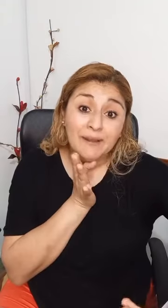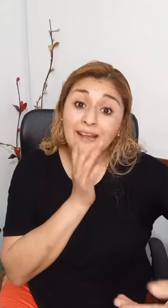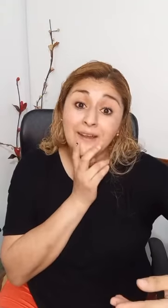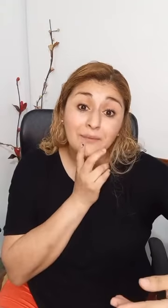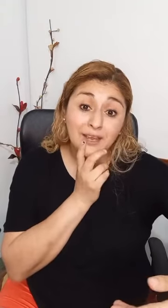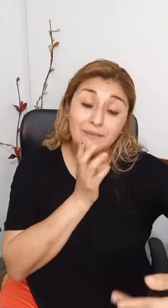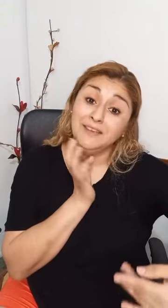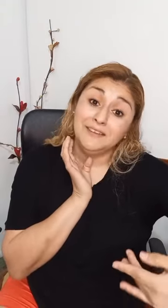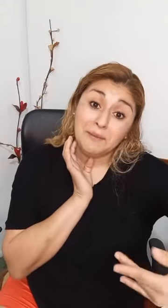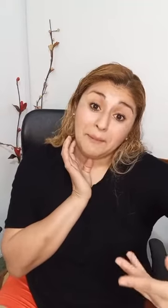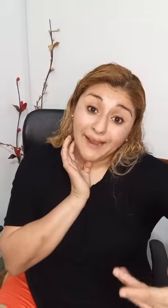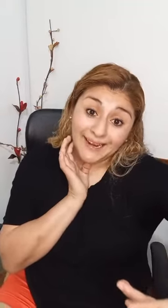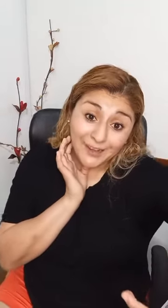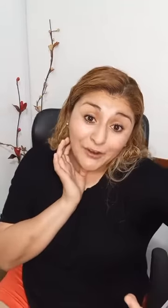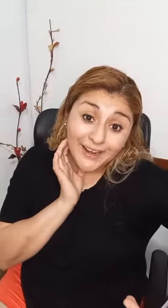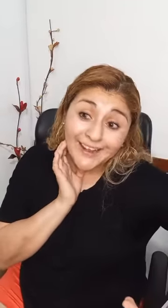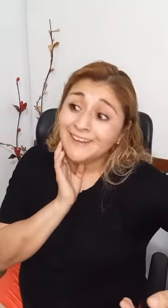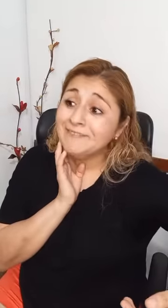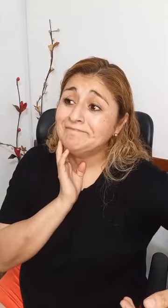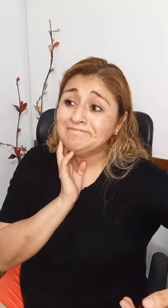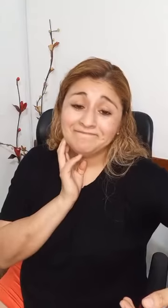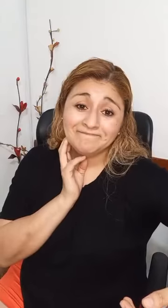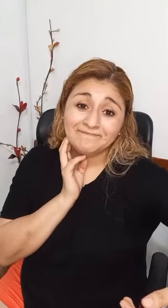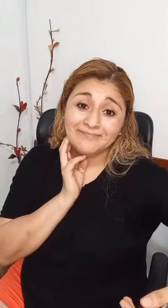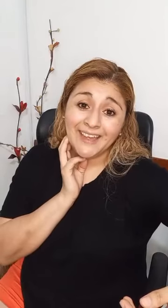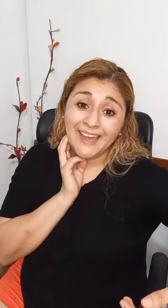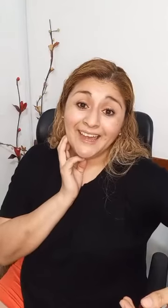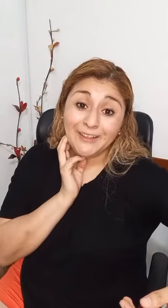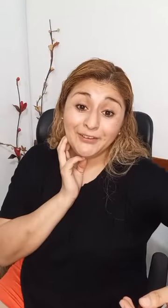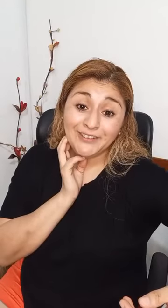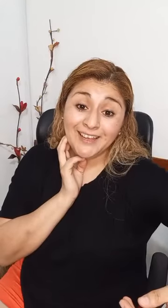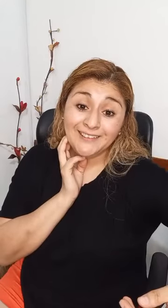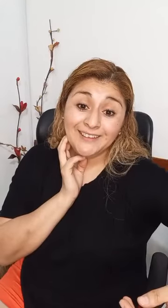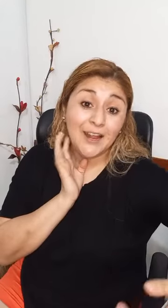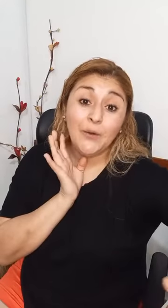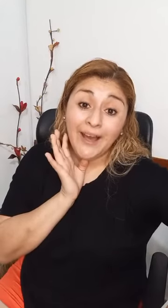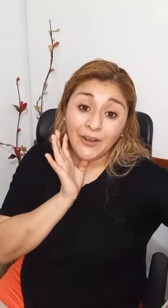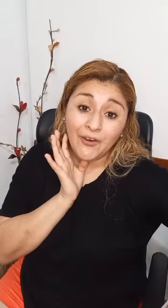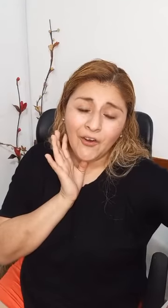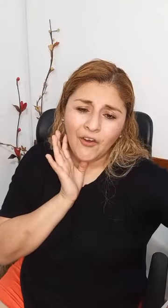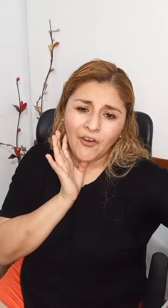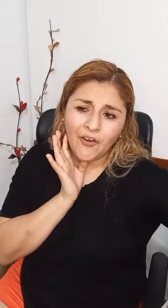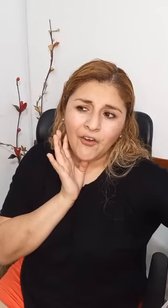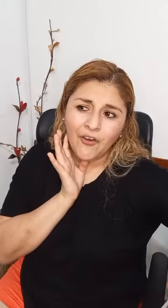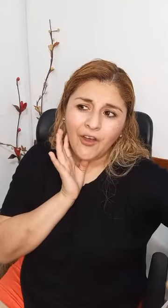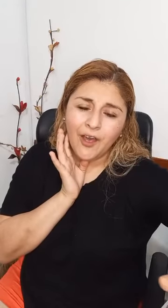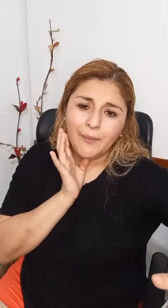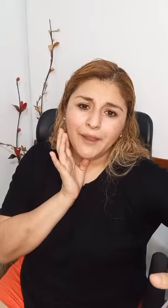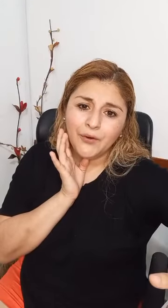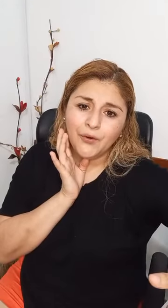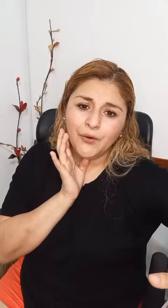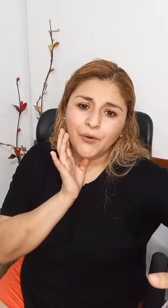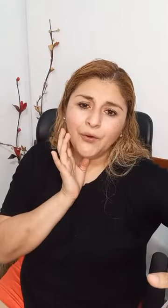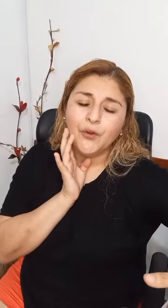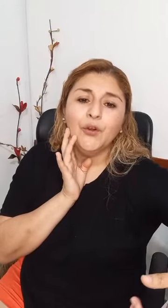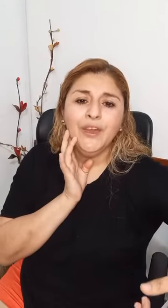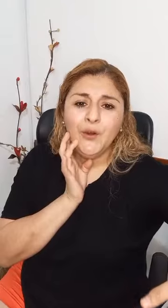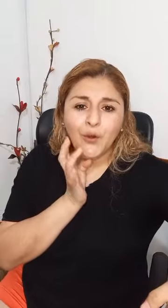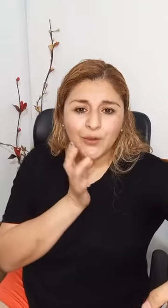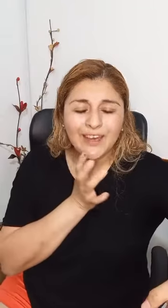que leer la palabra porque me dice mis papás que la tengo que leer. Entonces, lo hago. Pero,